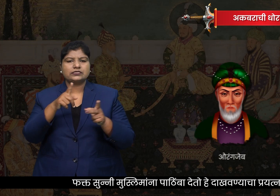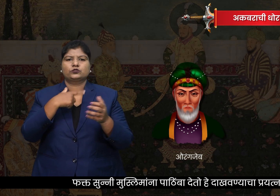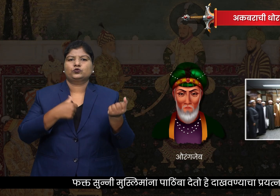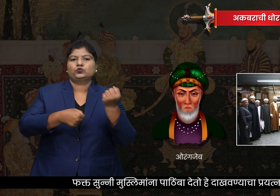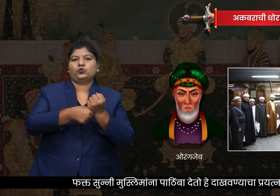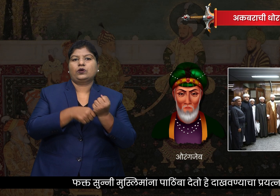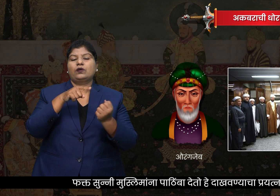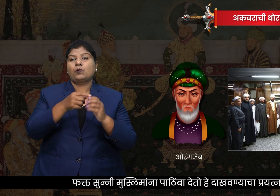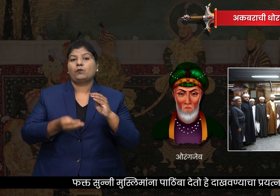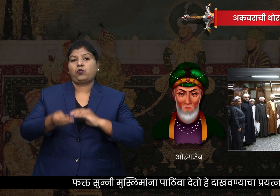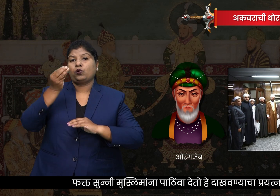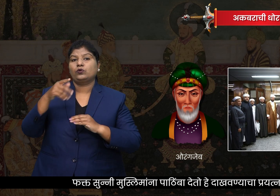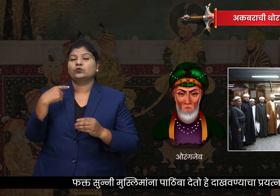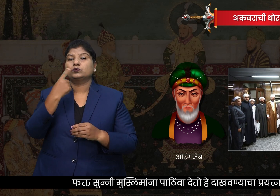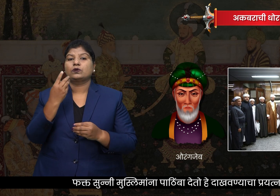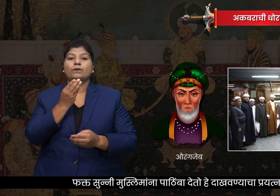प्रयत्न केला.